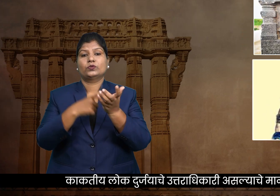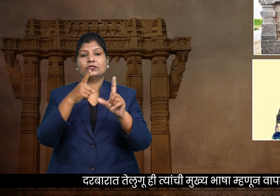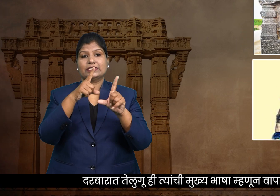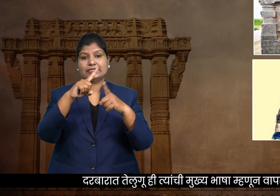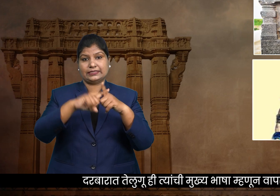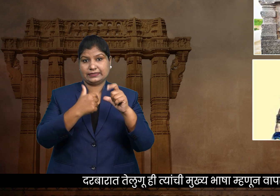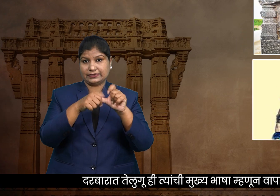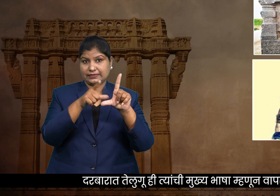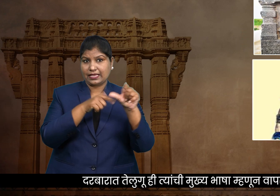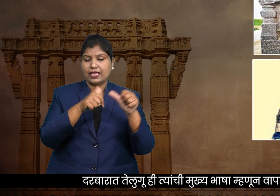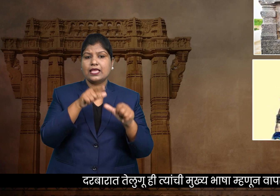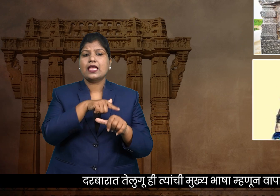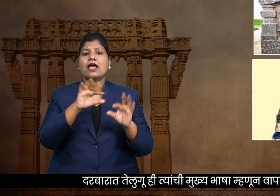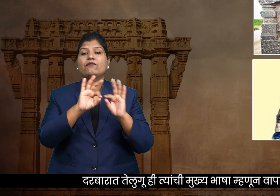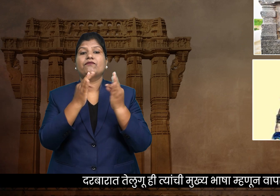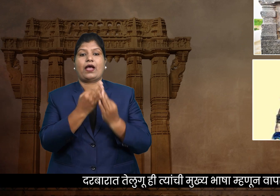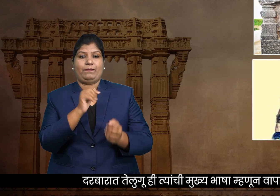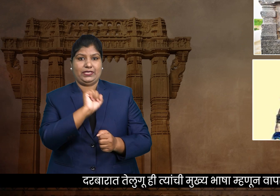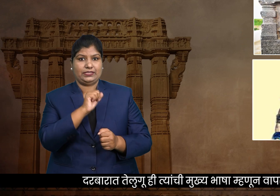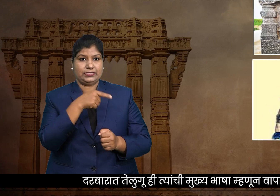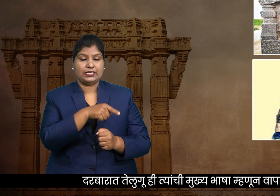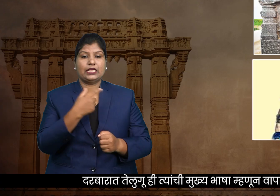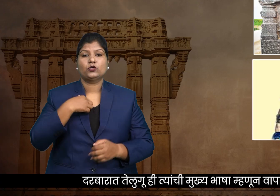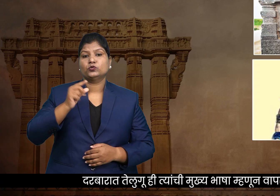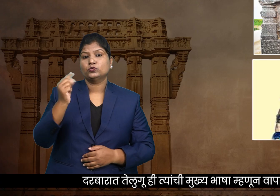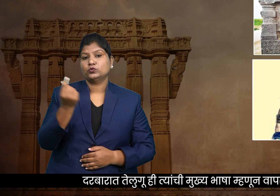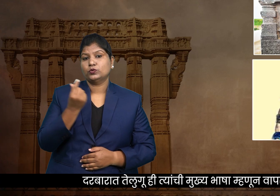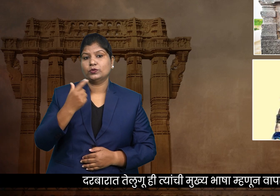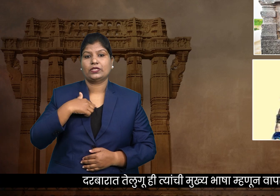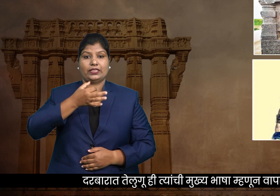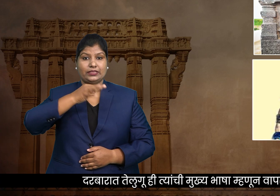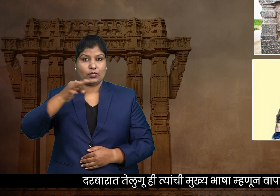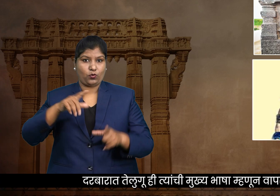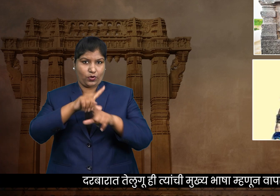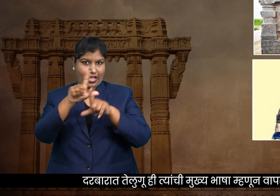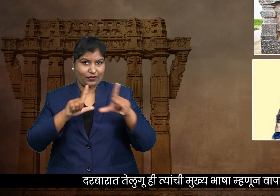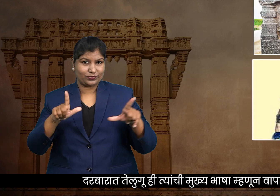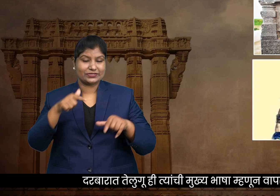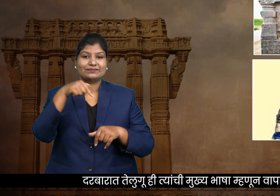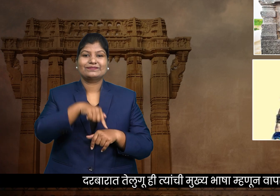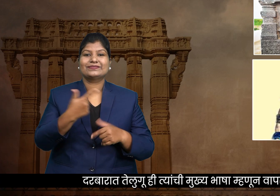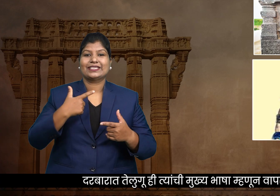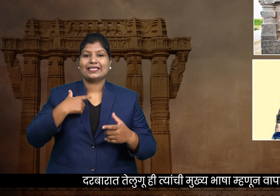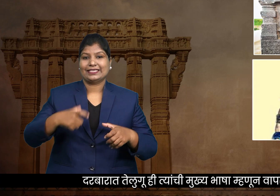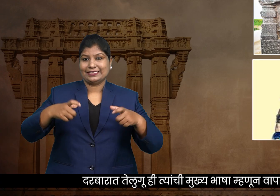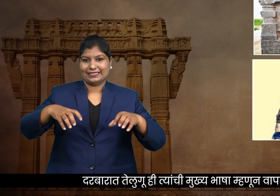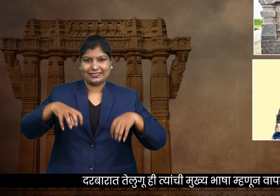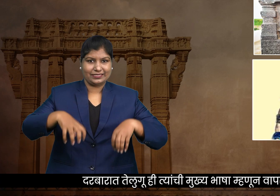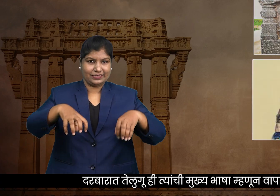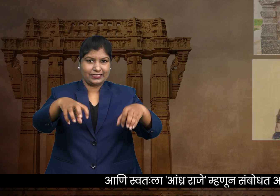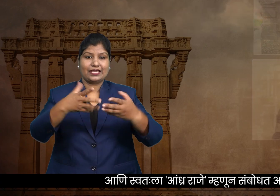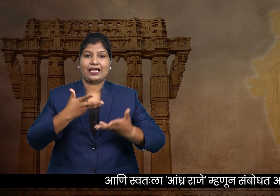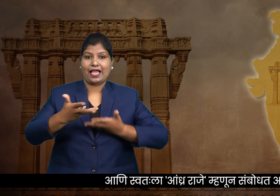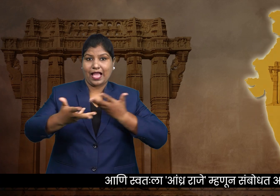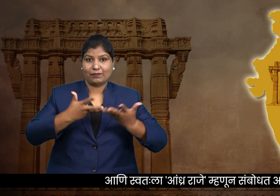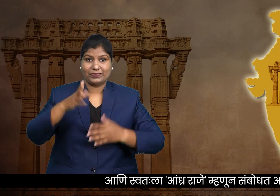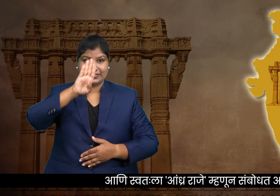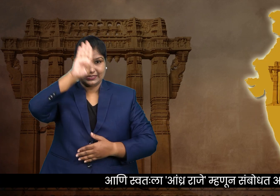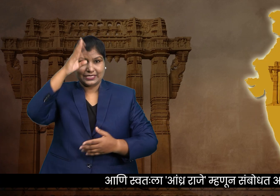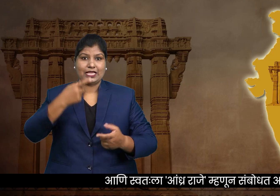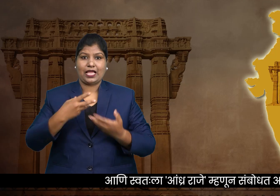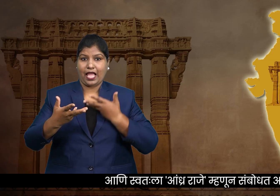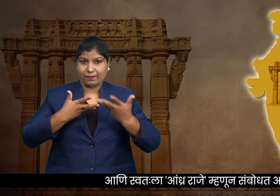आणि दरबारात तेलुगू ही त्यांची मुख्य भाषा म्हणून वापरात असत आणि